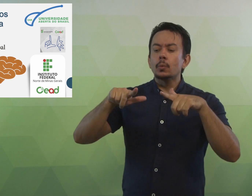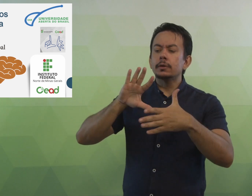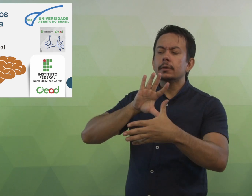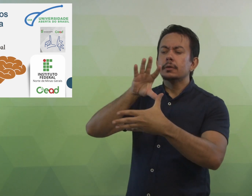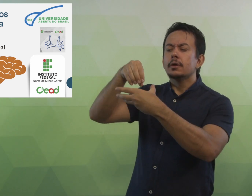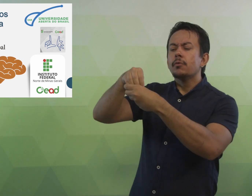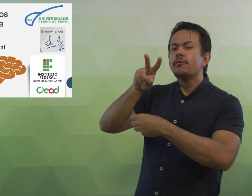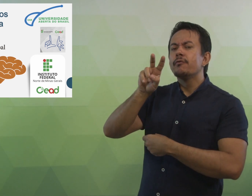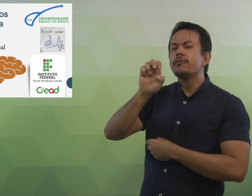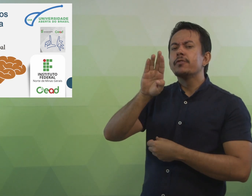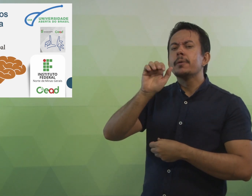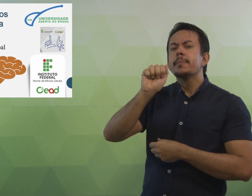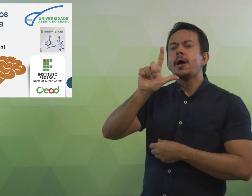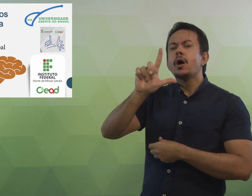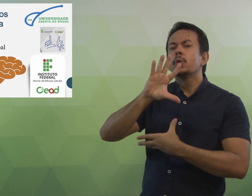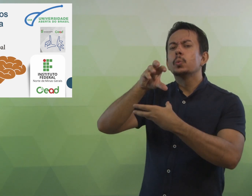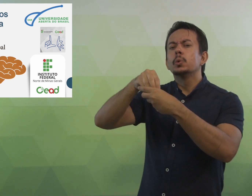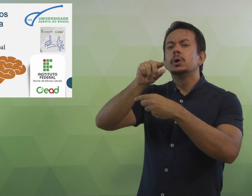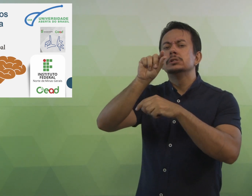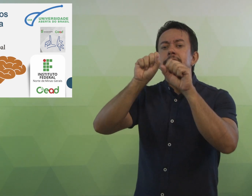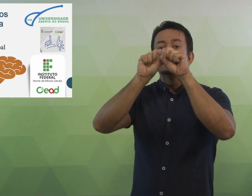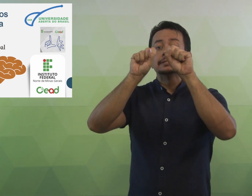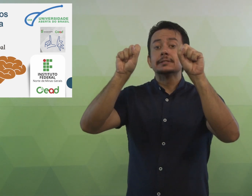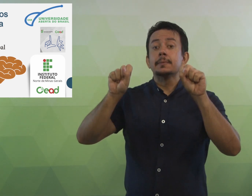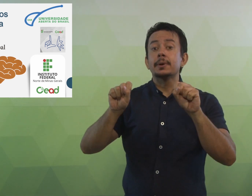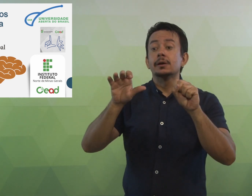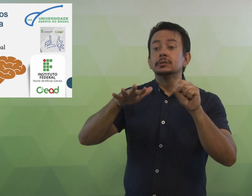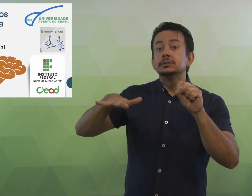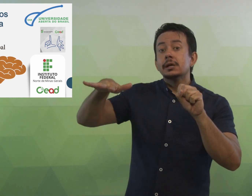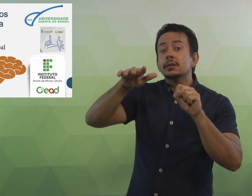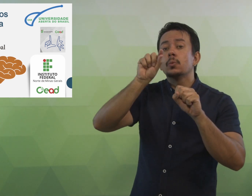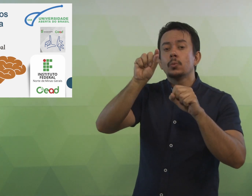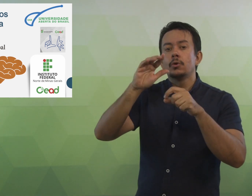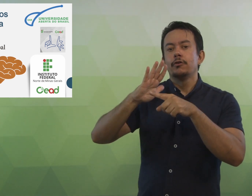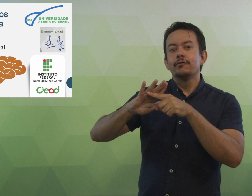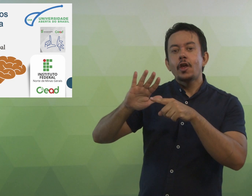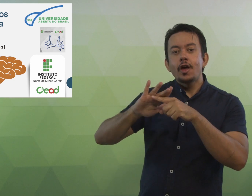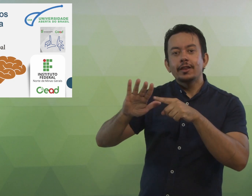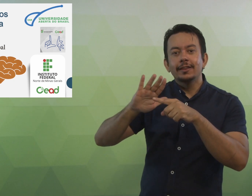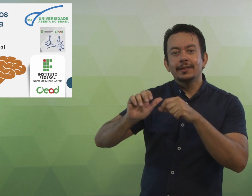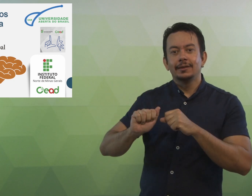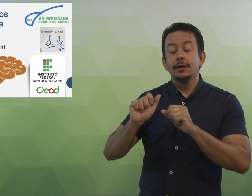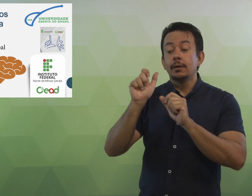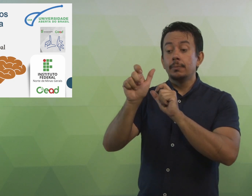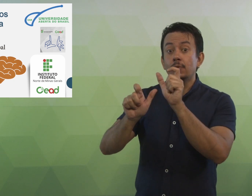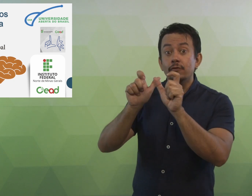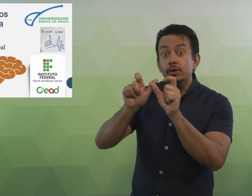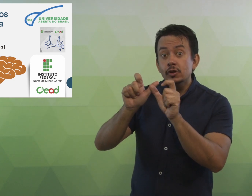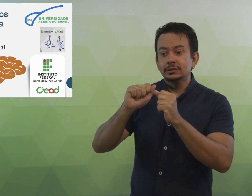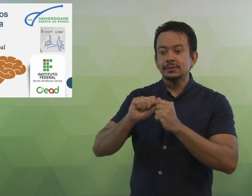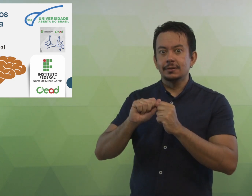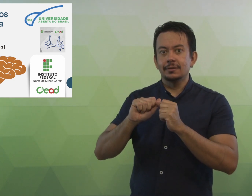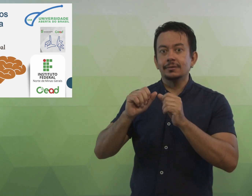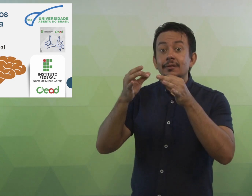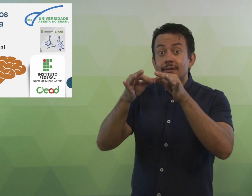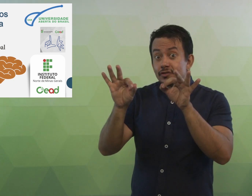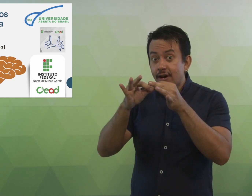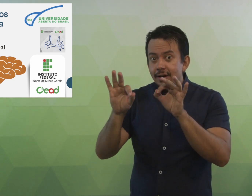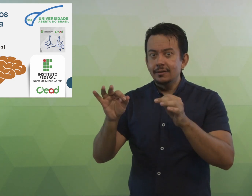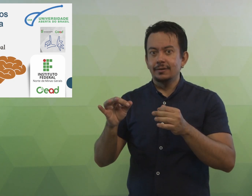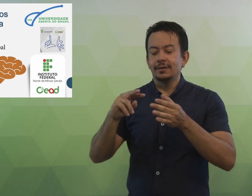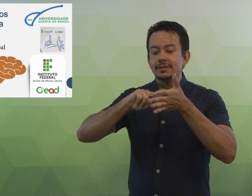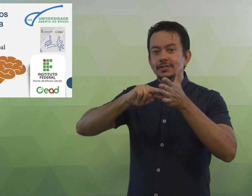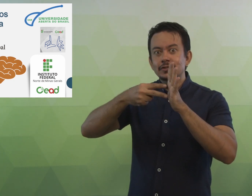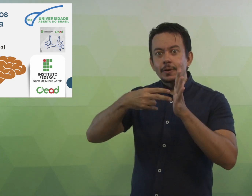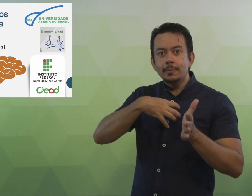de forma verbal. Mas, na verdade, o que significa? É um sistema complexo